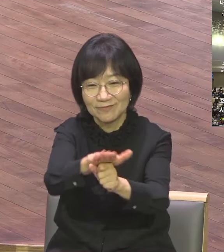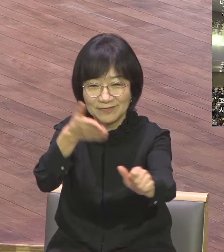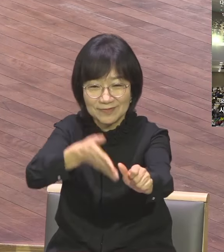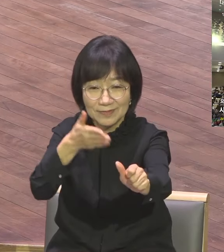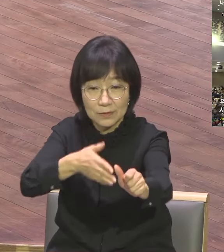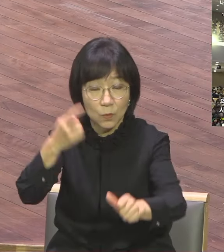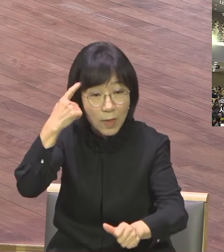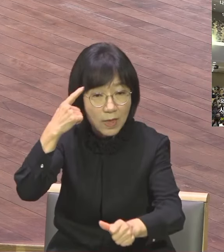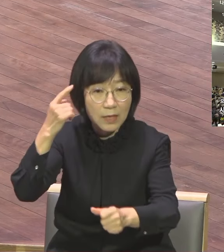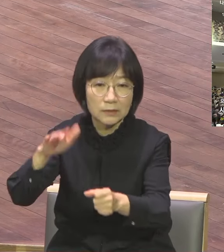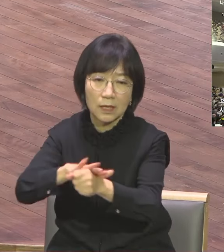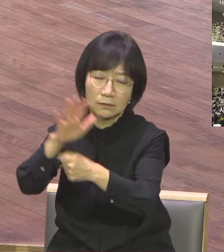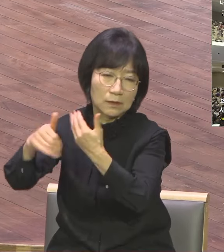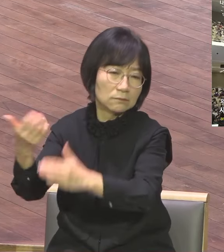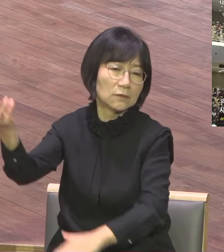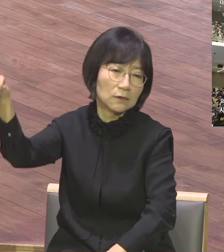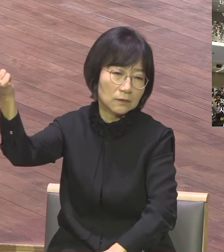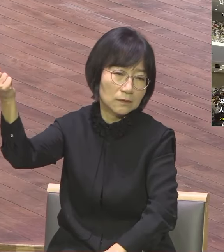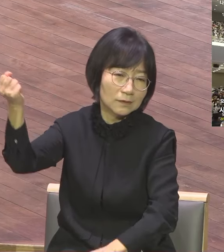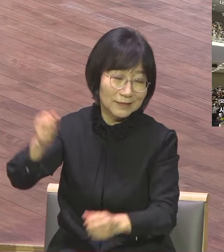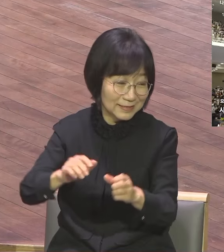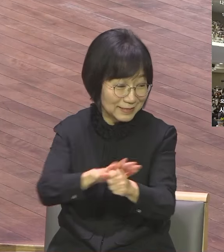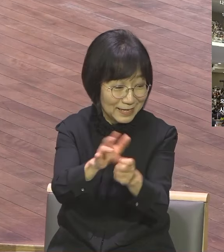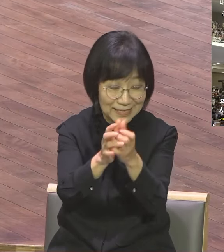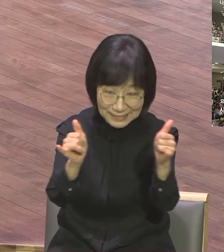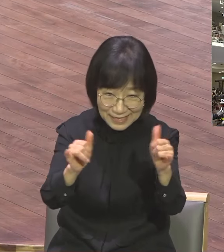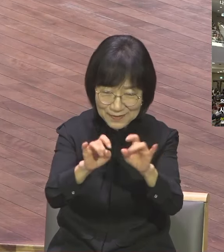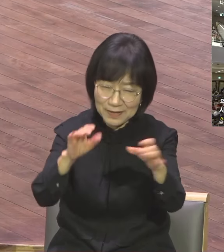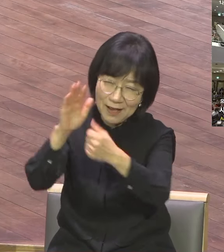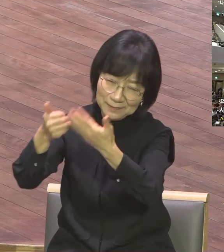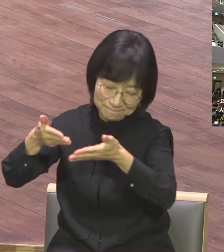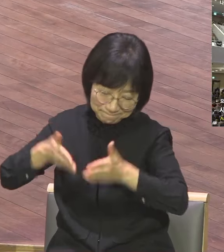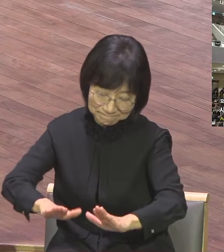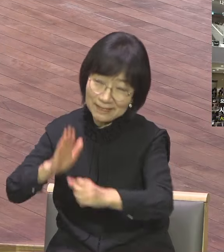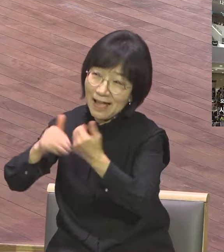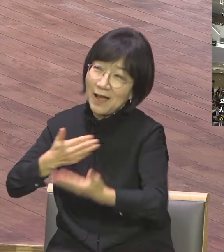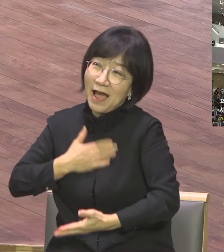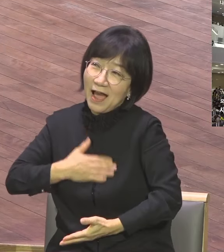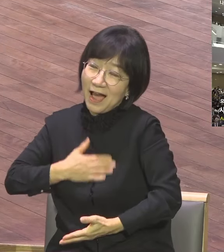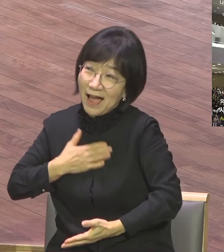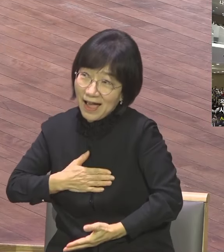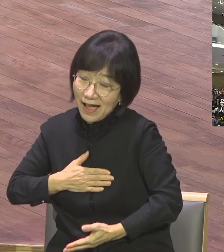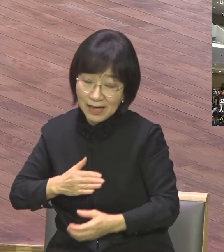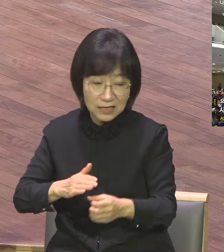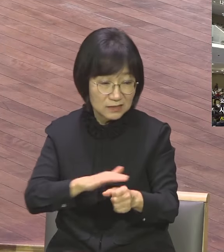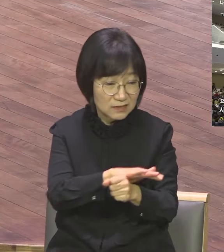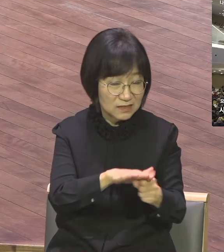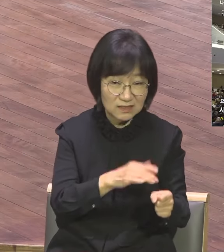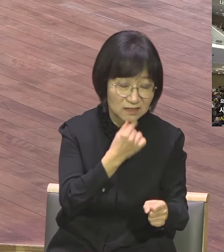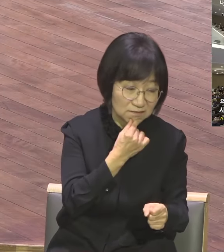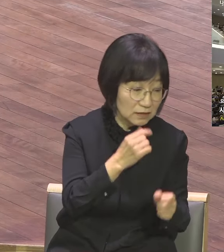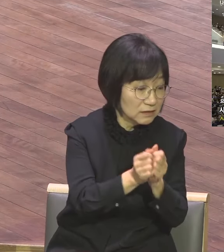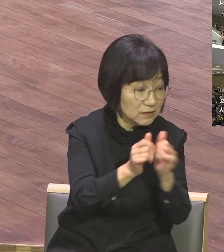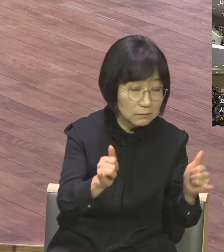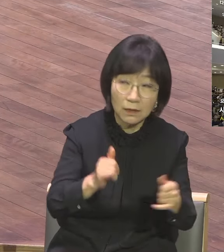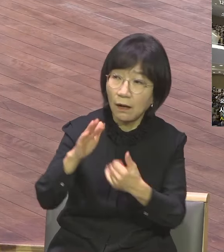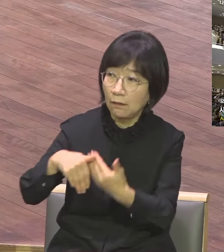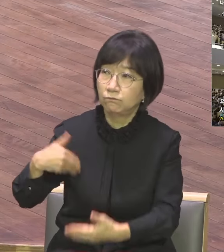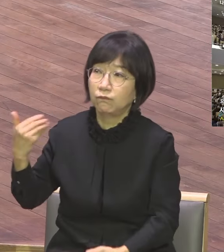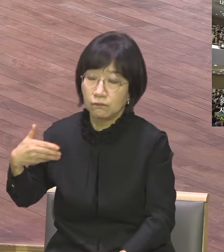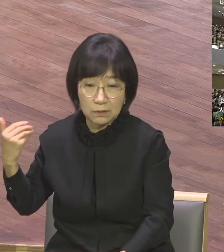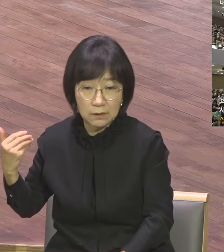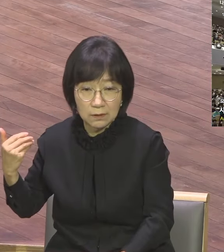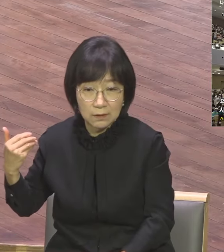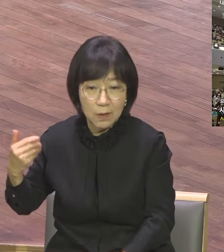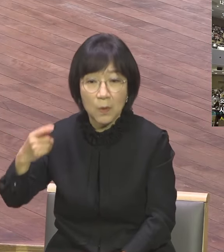속한 것이니 사랑하는 자마다 하나님으로부터 나서 하나님을 알고, 사랑하지 아니하는 자는 하나님을 알지 못하나니